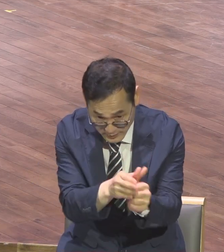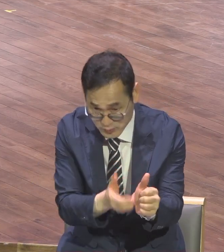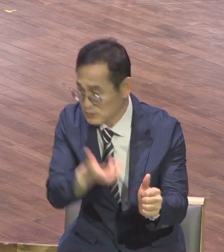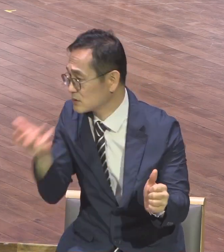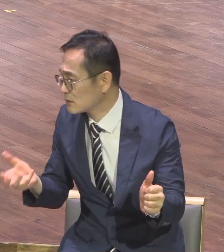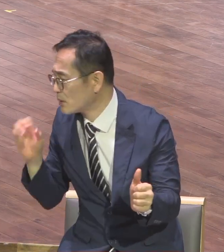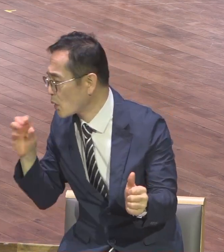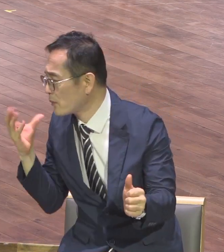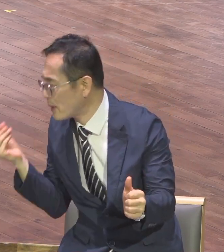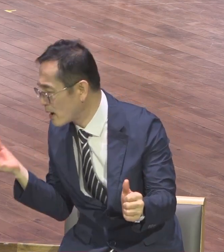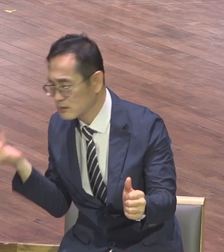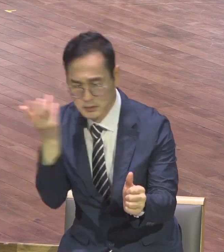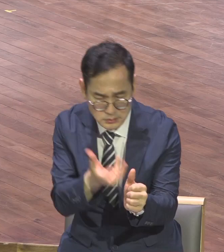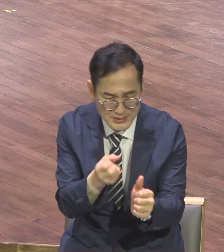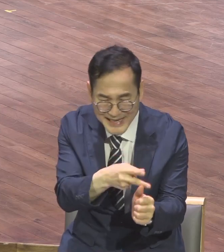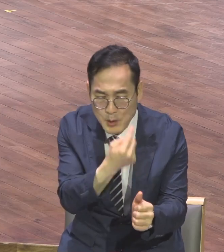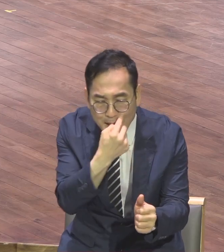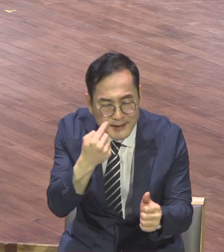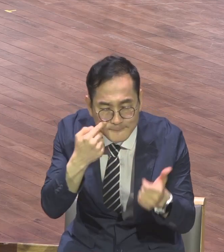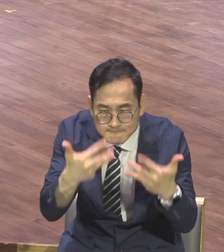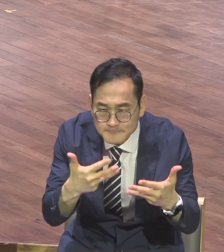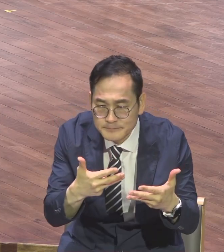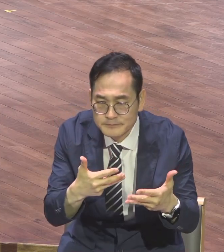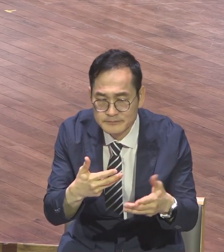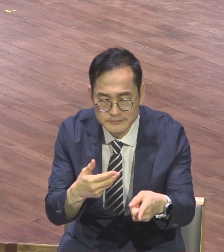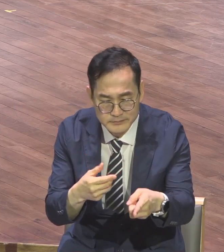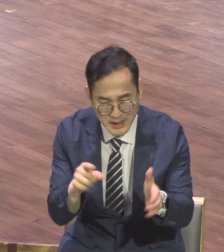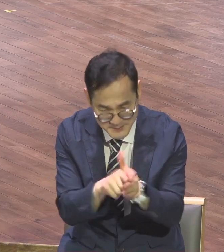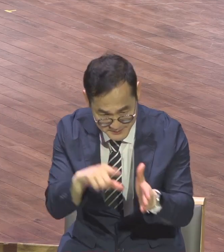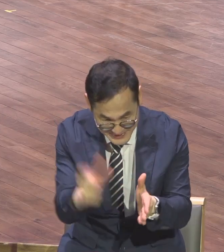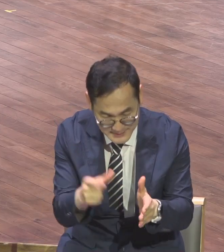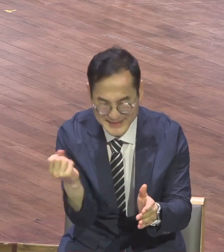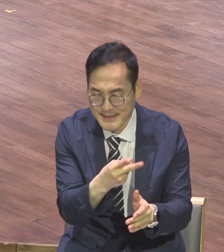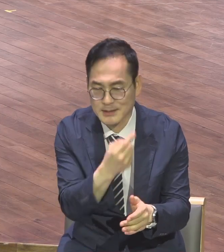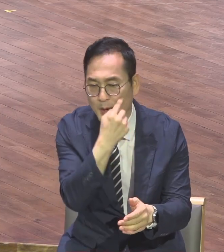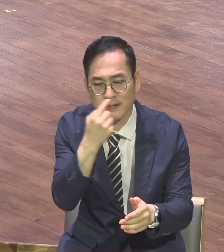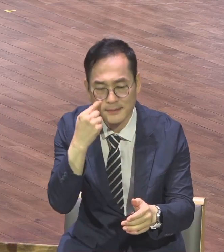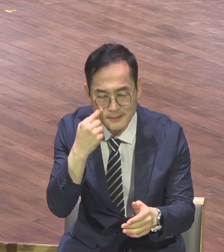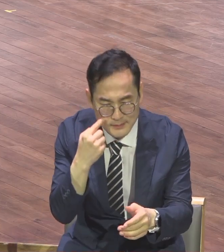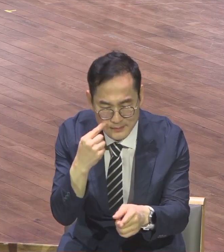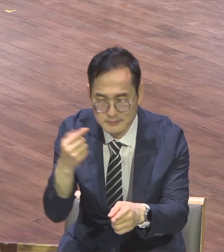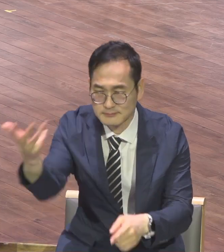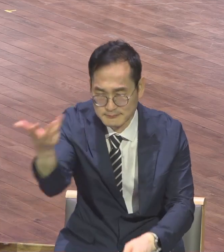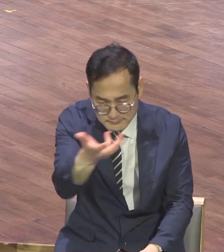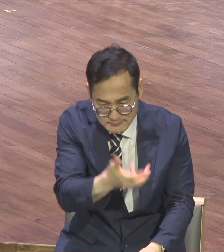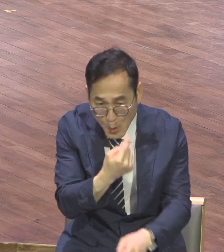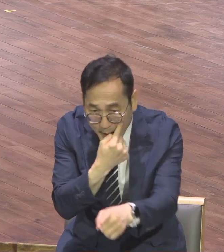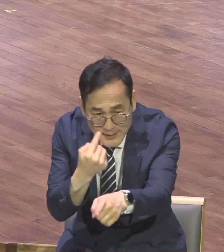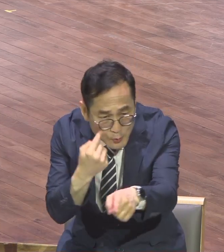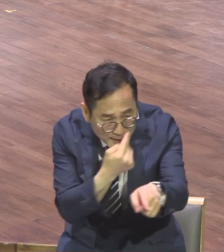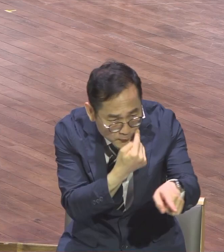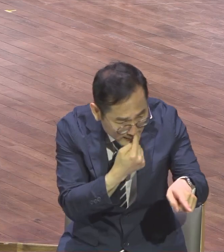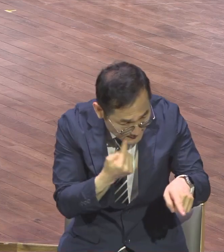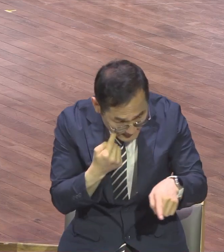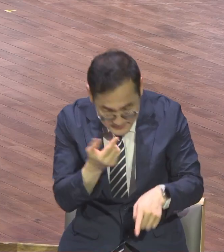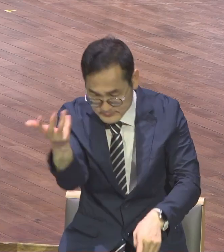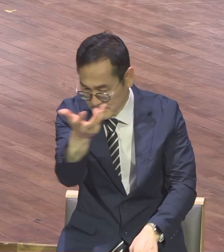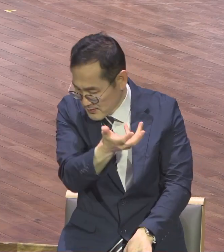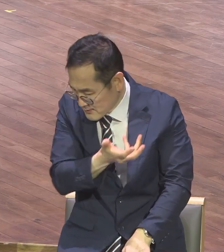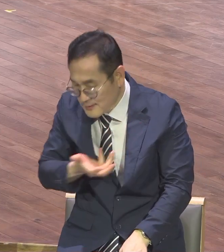안에서 그할 것을 확실하게 뭐 했어요? 팀사에게 했습니다. 확실하게 다시 확인한